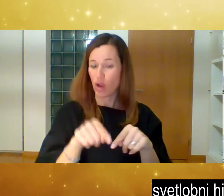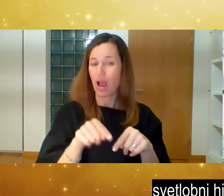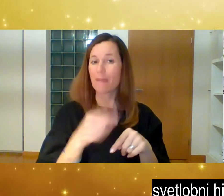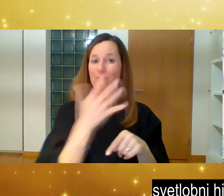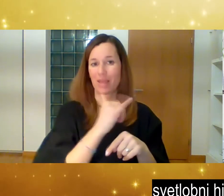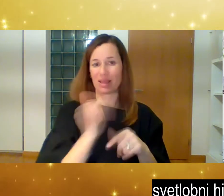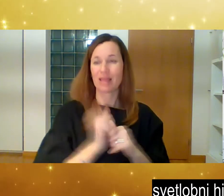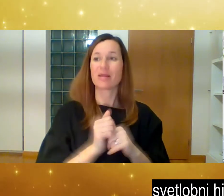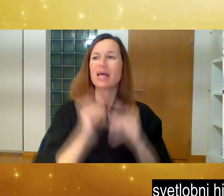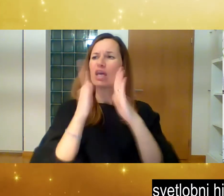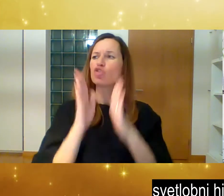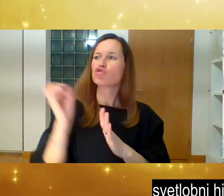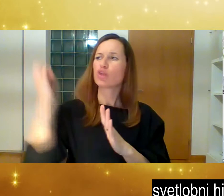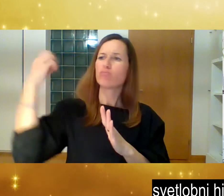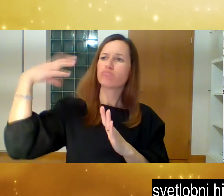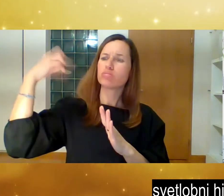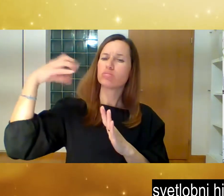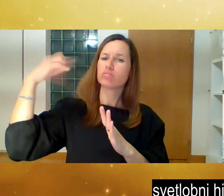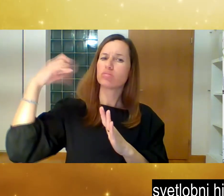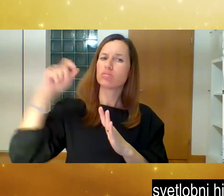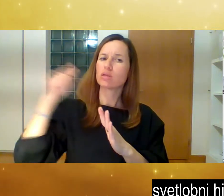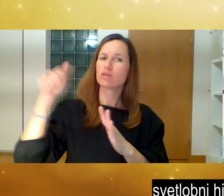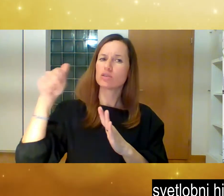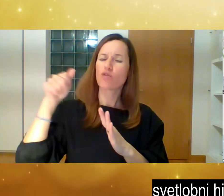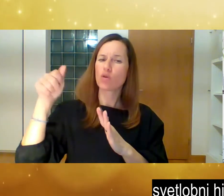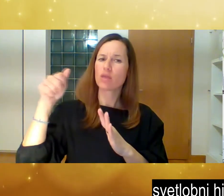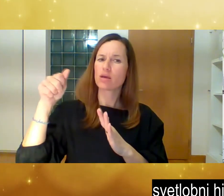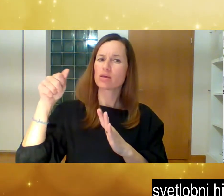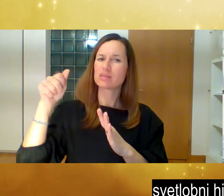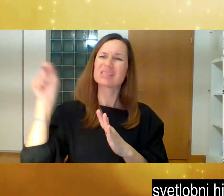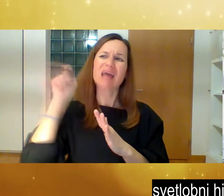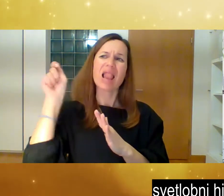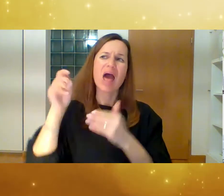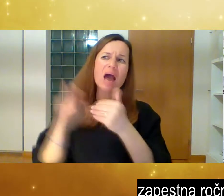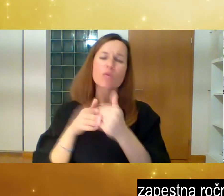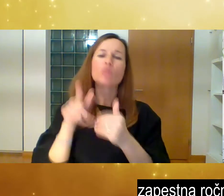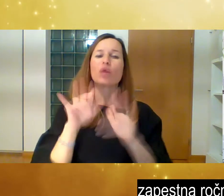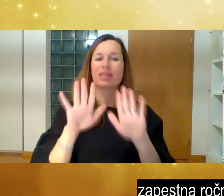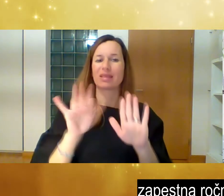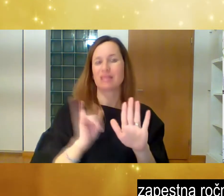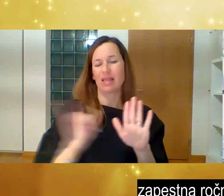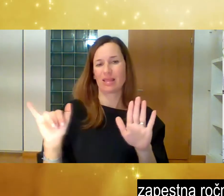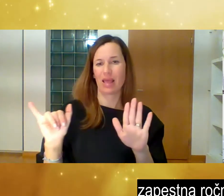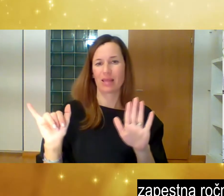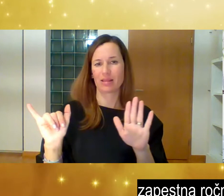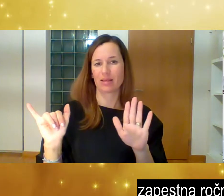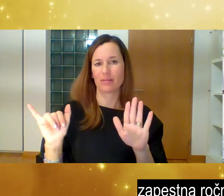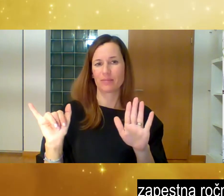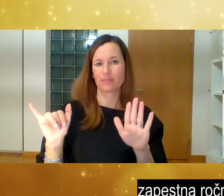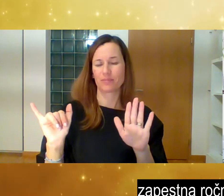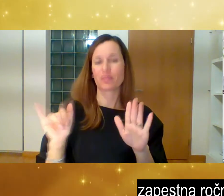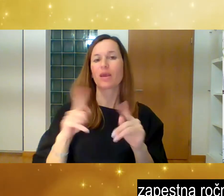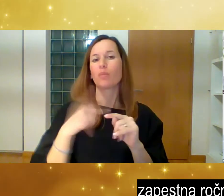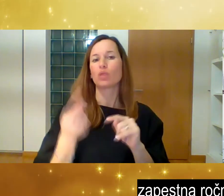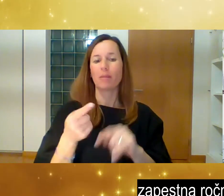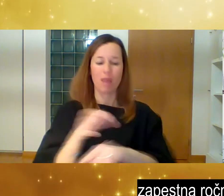Hišni zvonec, svetlobni hišni zvonec z alarmom recimo je 10 let. In potem